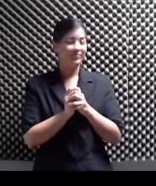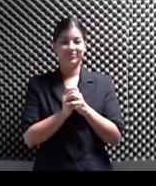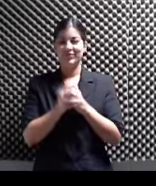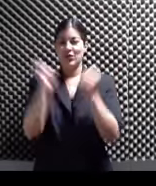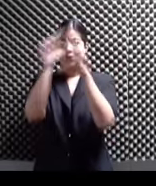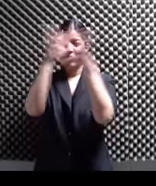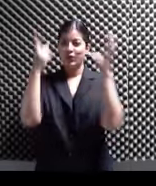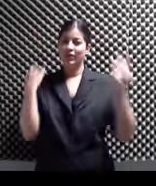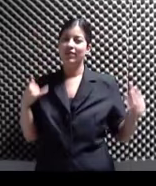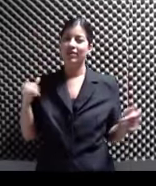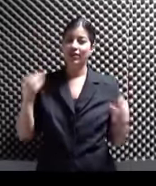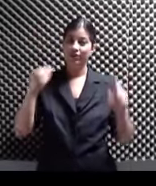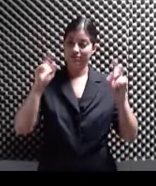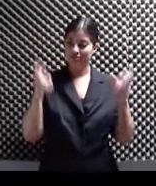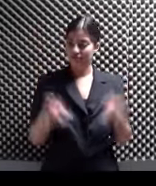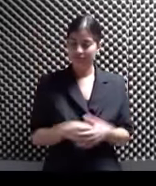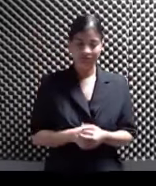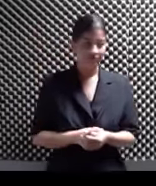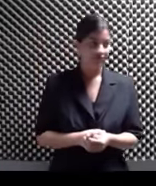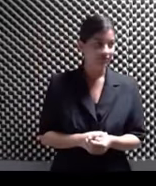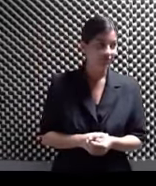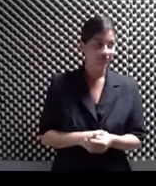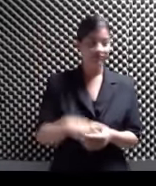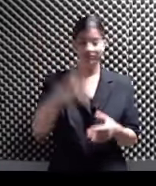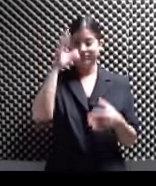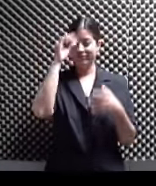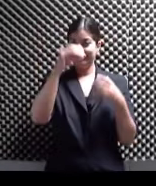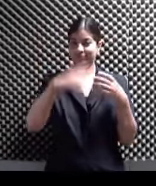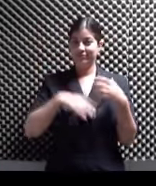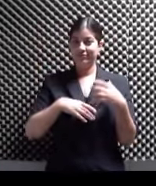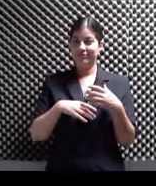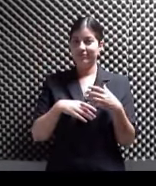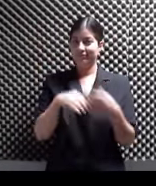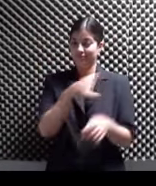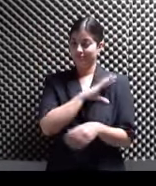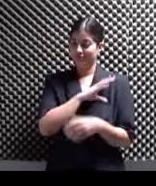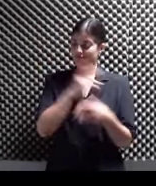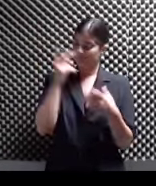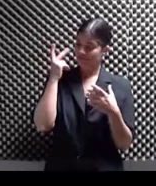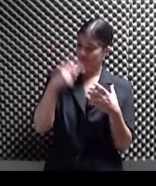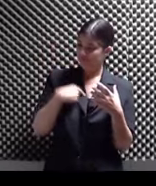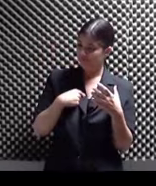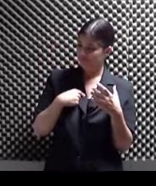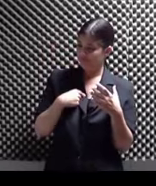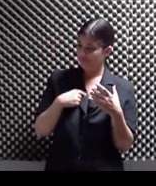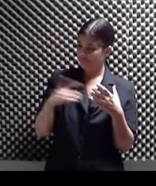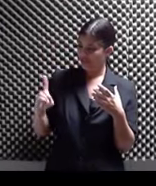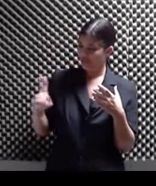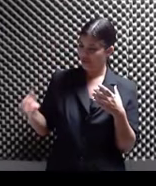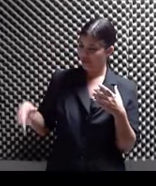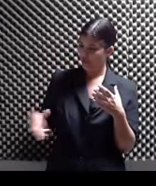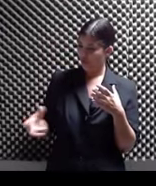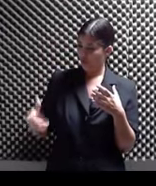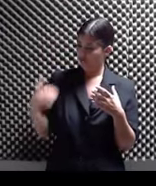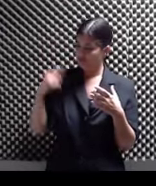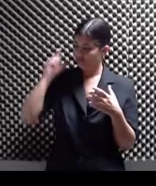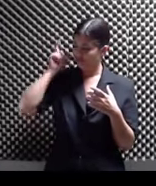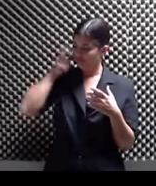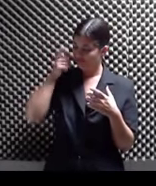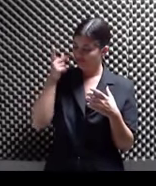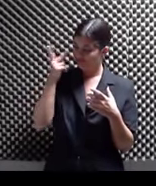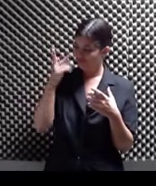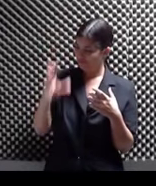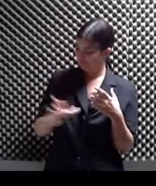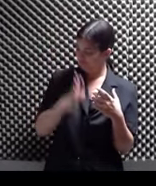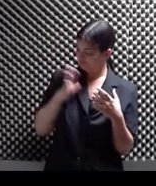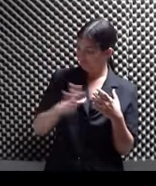invita Arte Fusión. Todo maneja por el carril derecho. Lleva un Bluetooth colocado